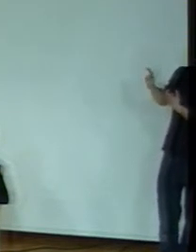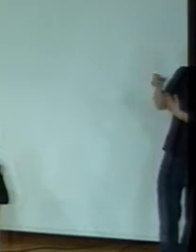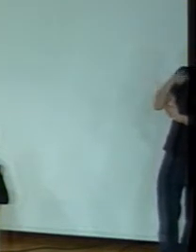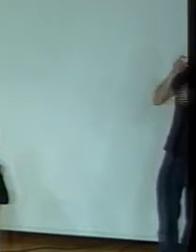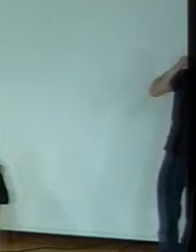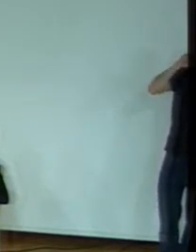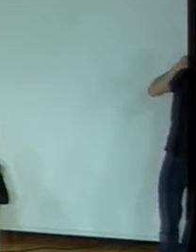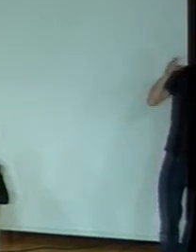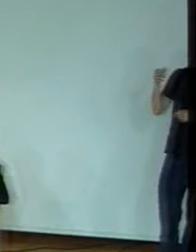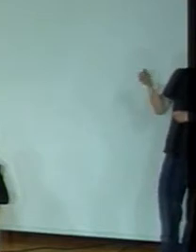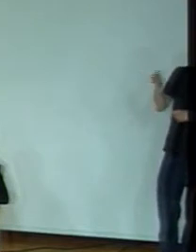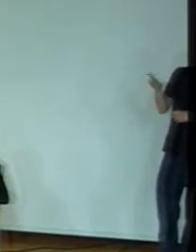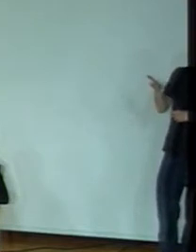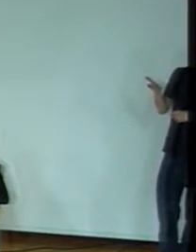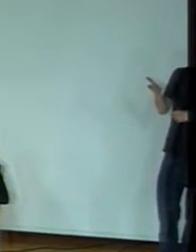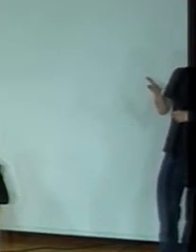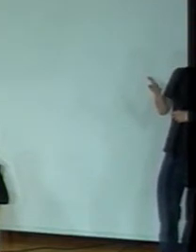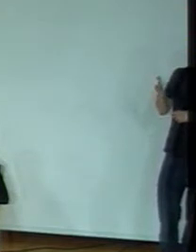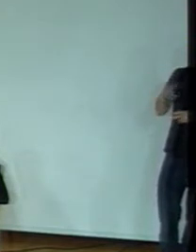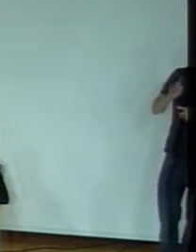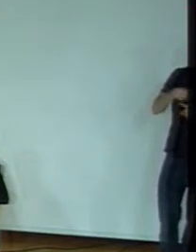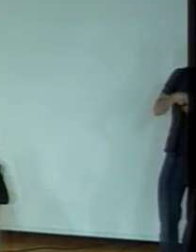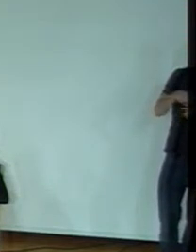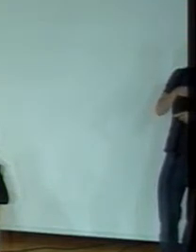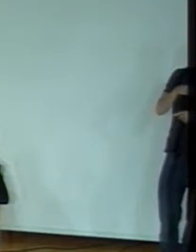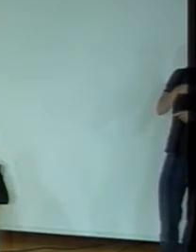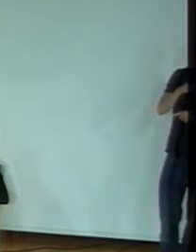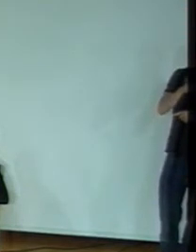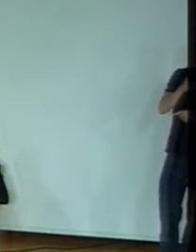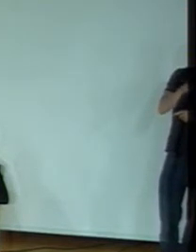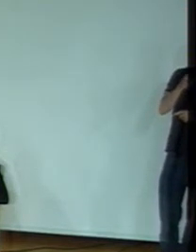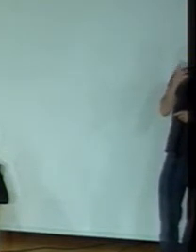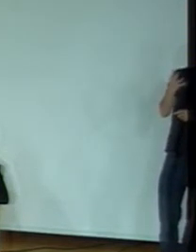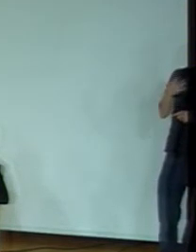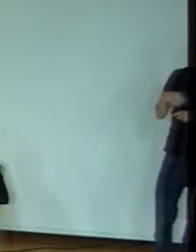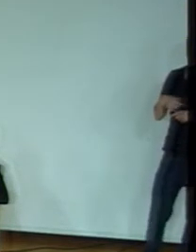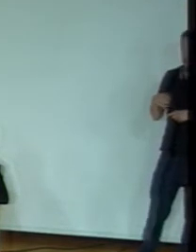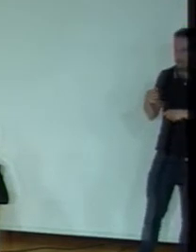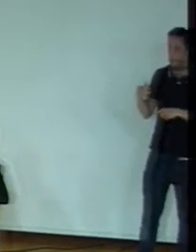Snowden dans Citizen 4, justement, surveiller c'est contrôler et contrôler